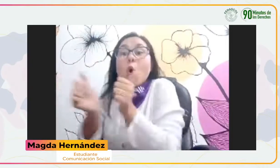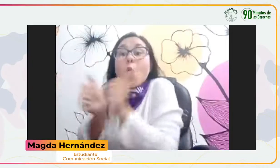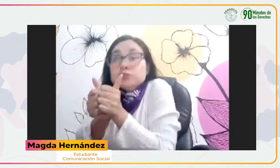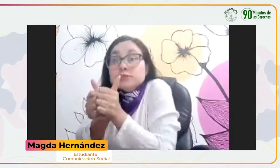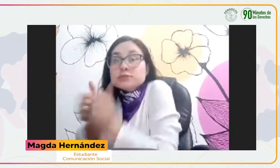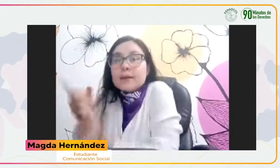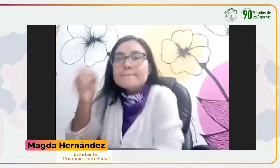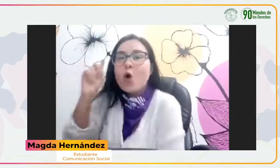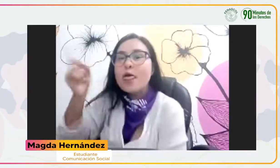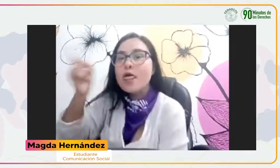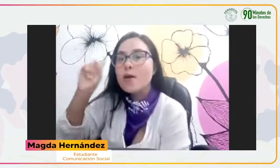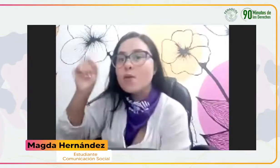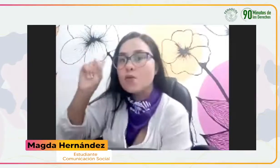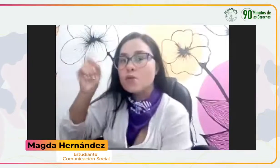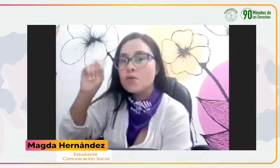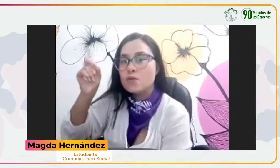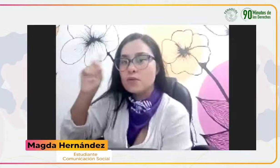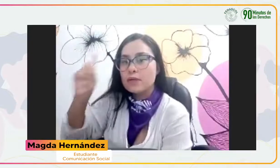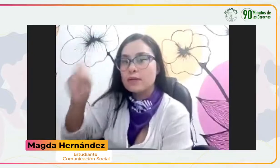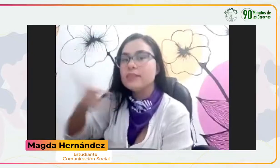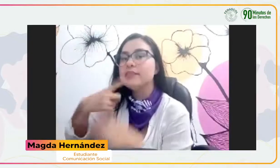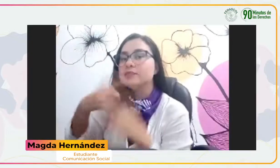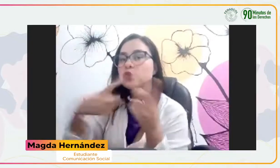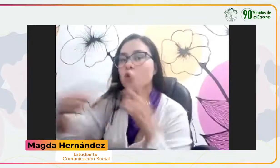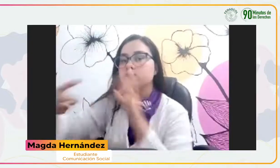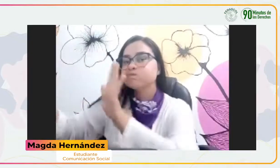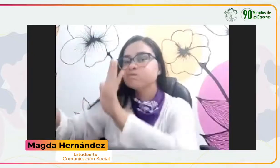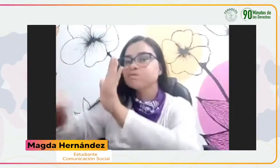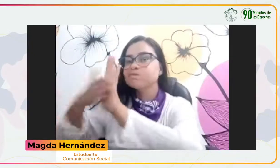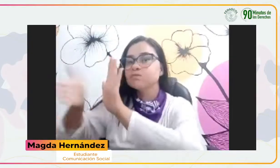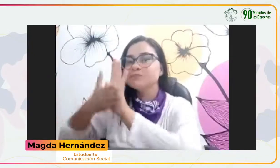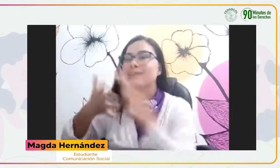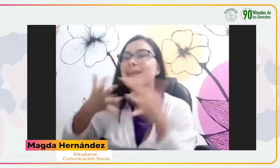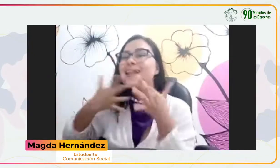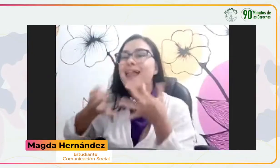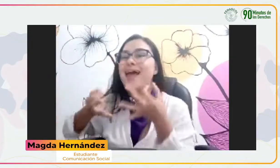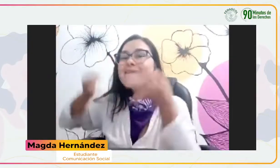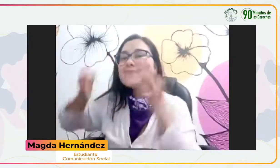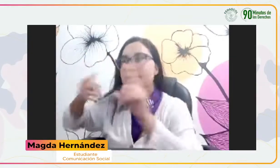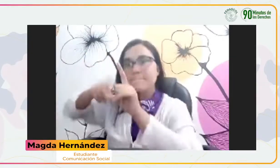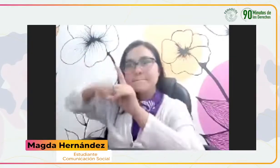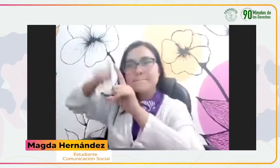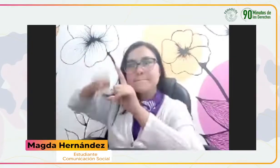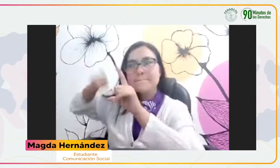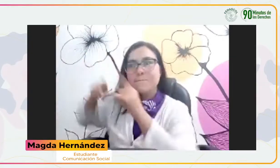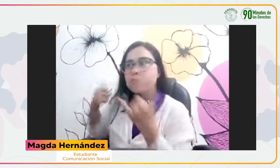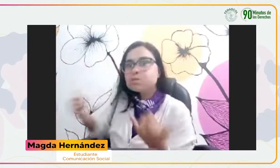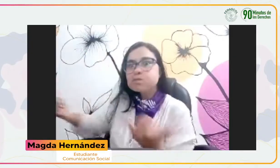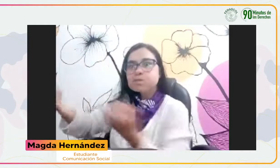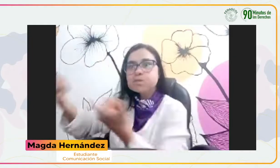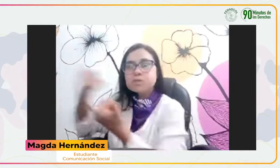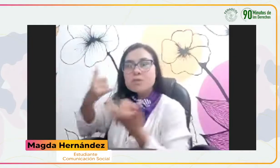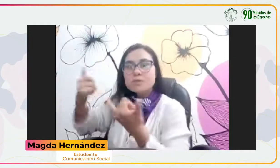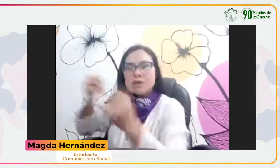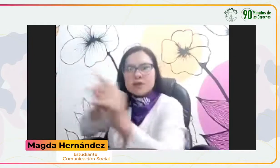del feminismo y de acompañarlas en todo el tema político y en un discurso de derechos que